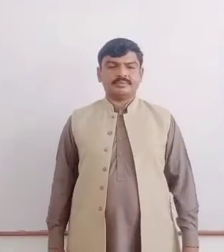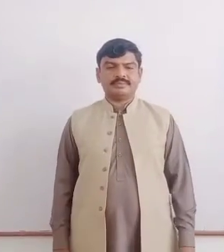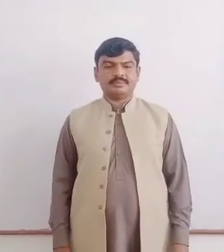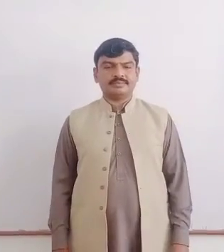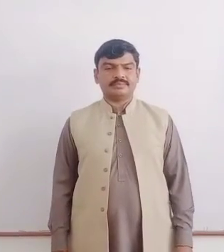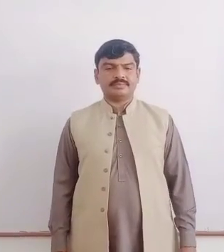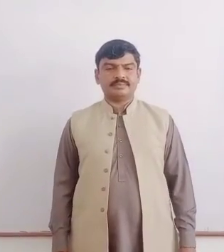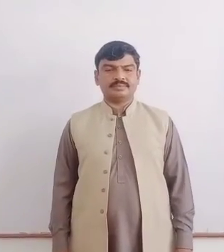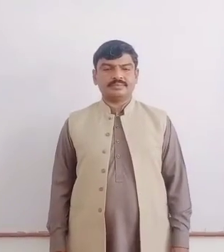नाजुक,